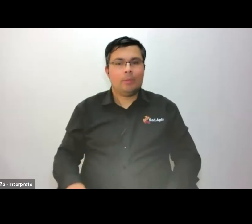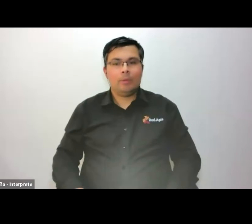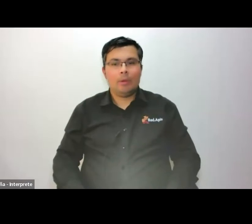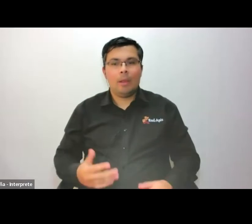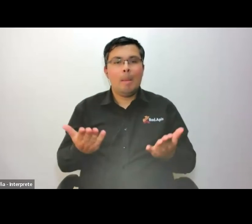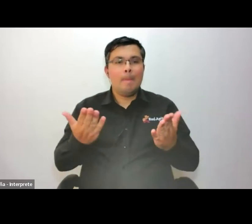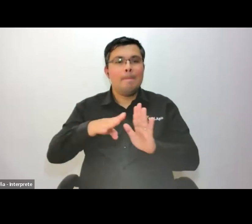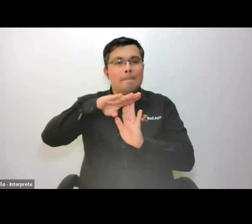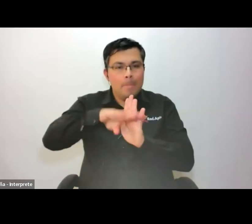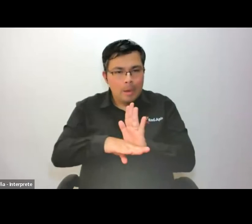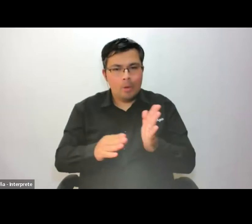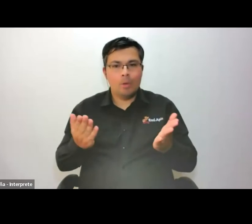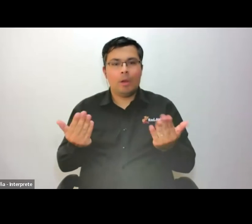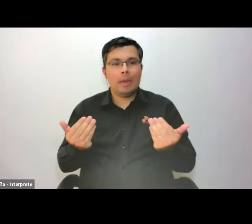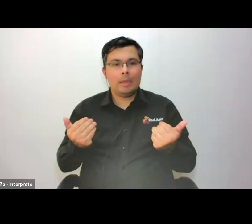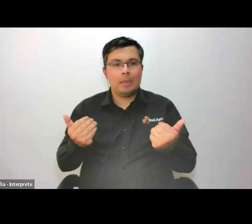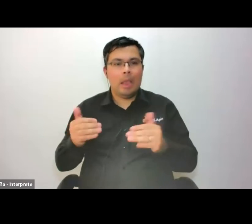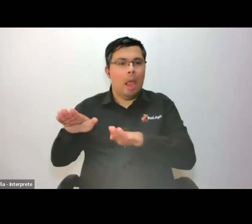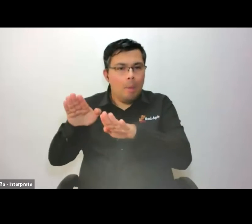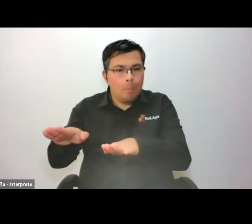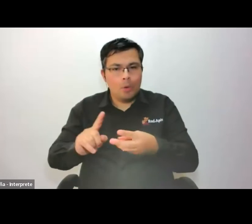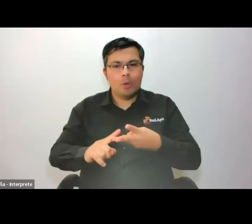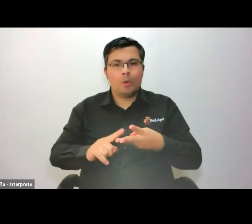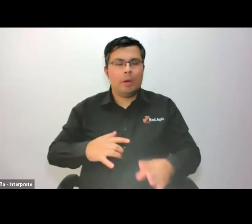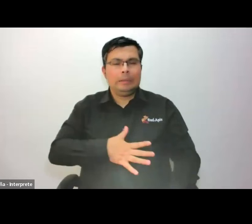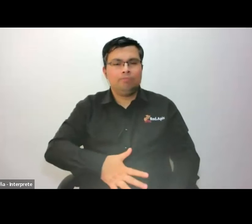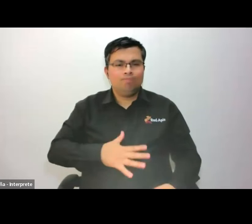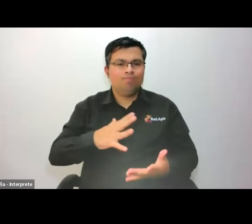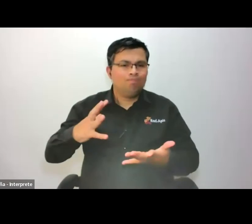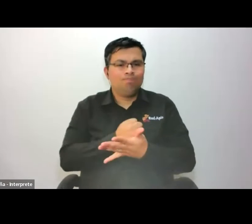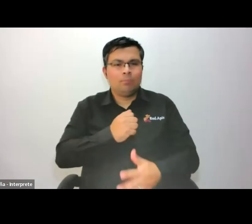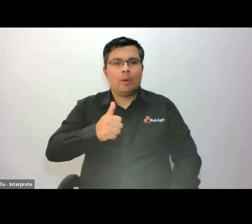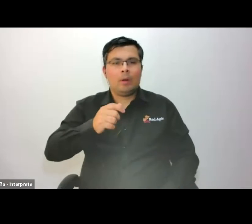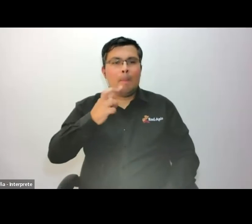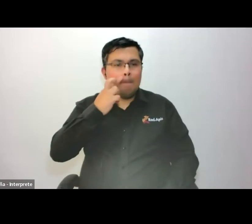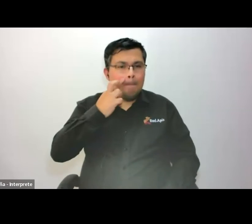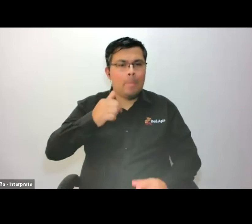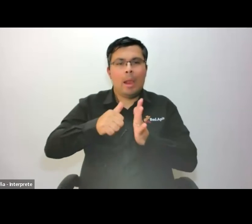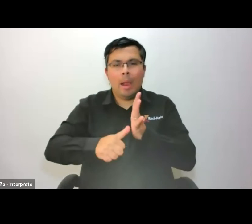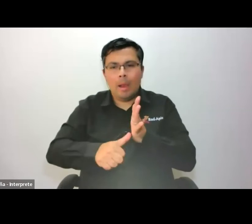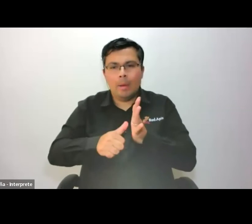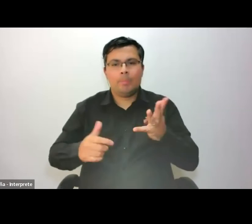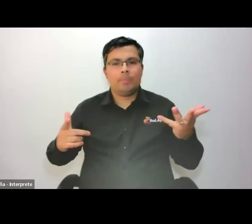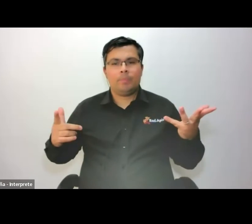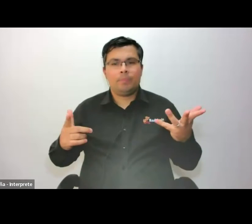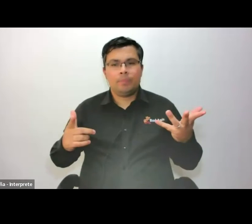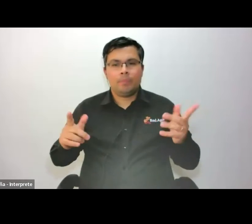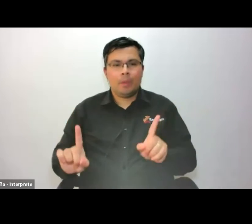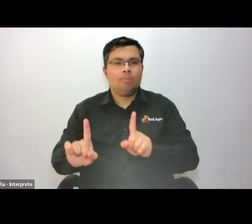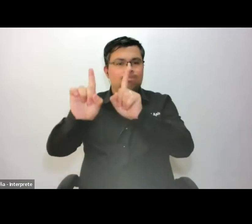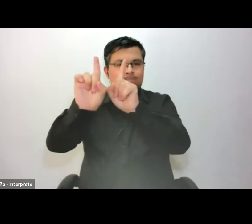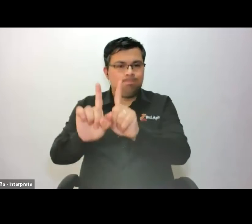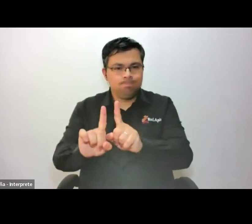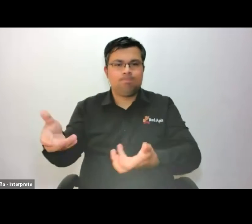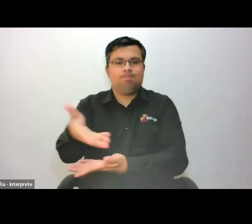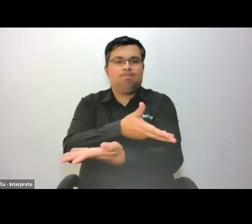diaria, en el logro del control de esfínter, en la convivencia social con pares, en el compartir